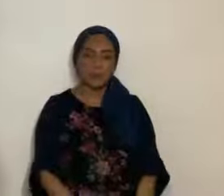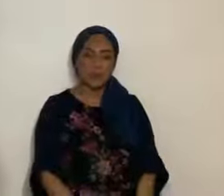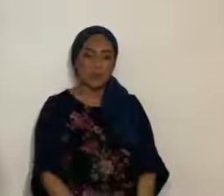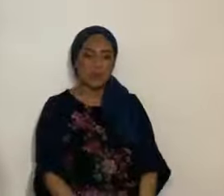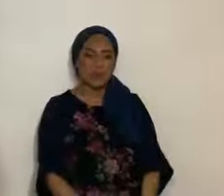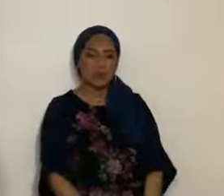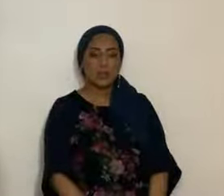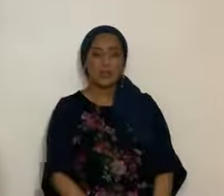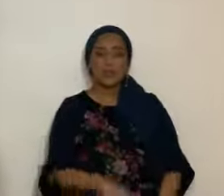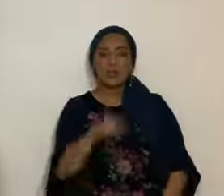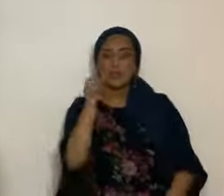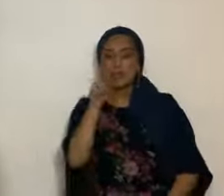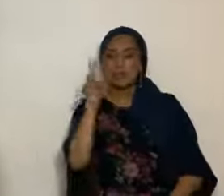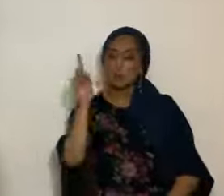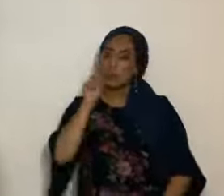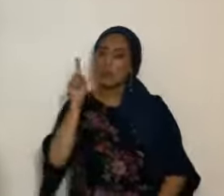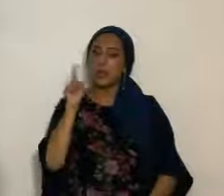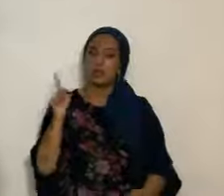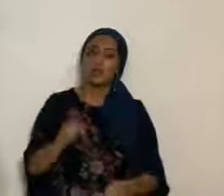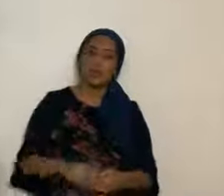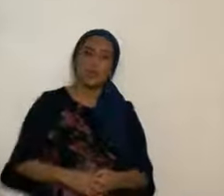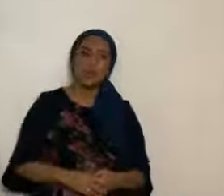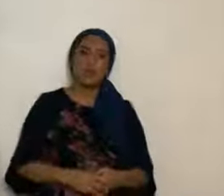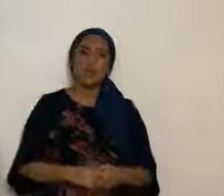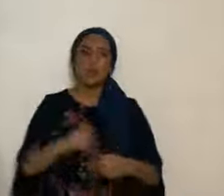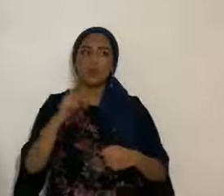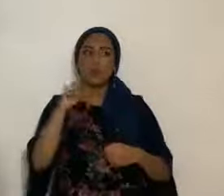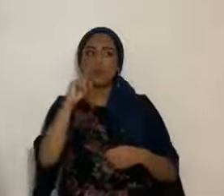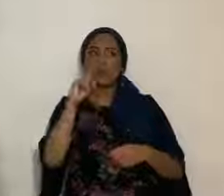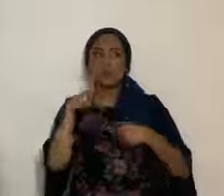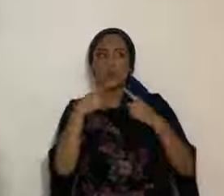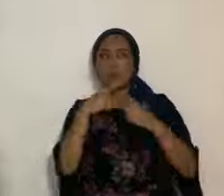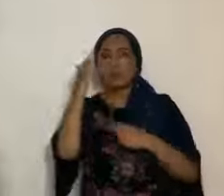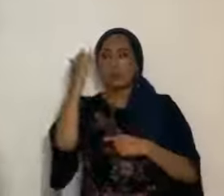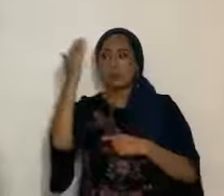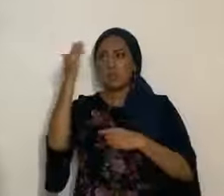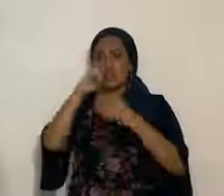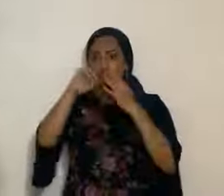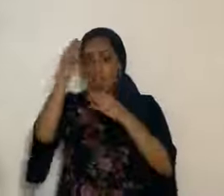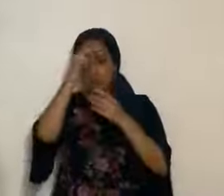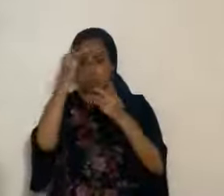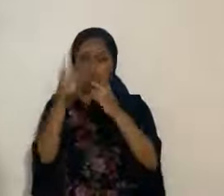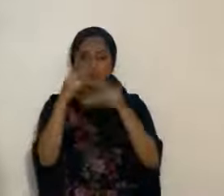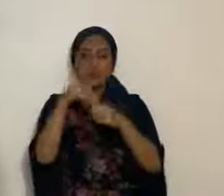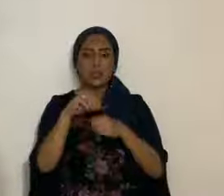Y es ahí cuando el Eterno obra en nuestras vidas